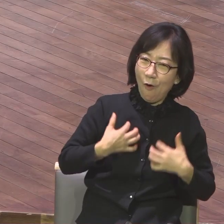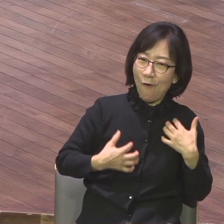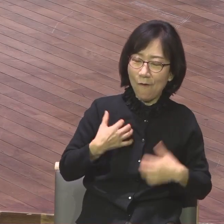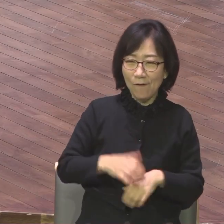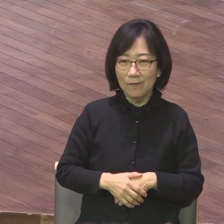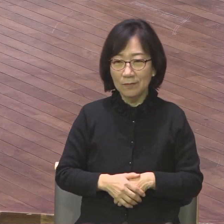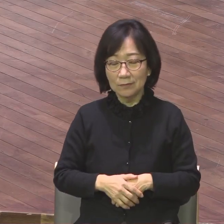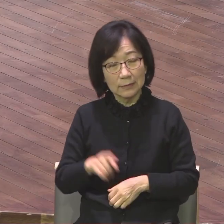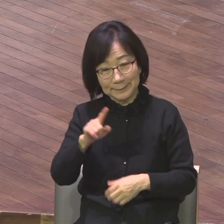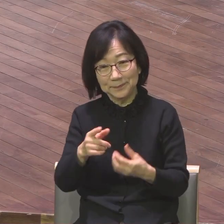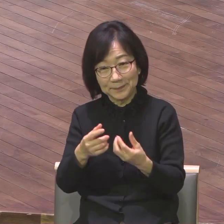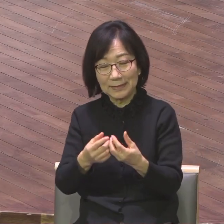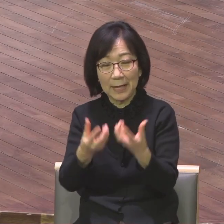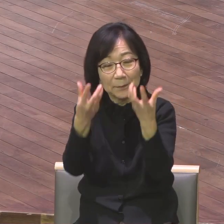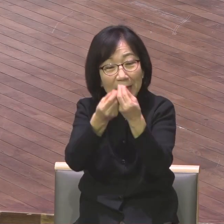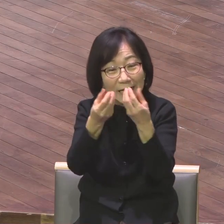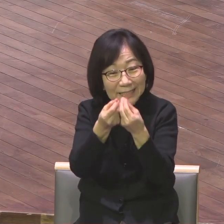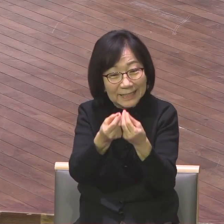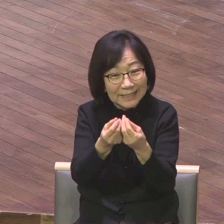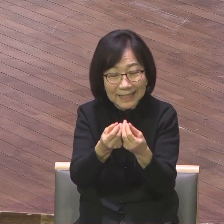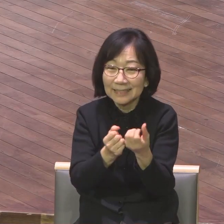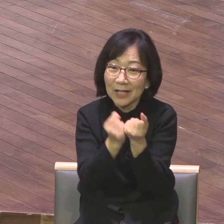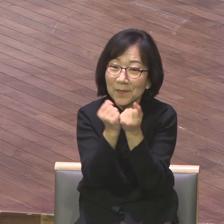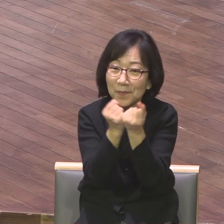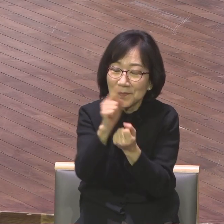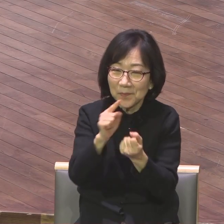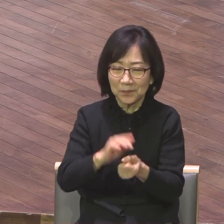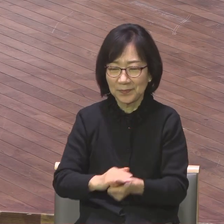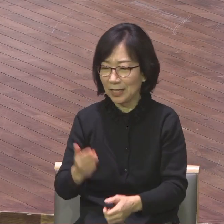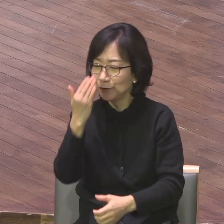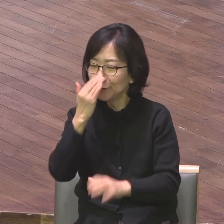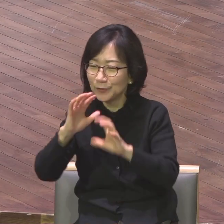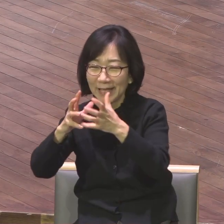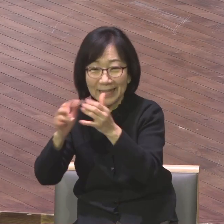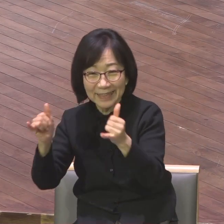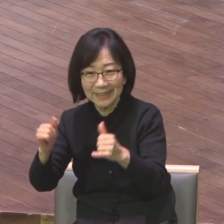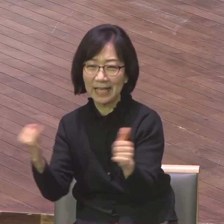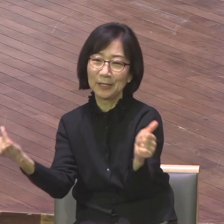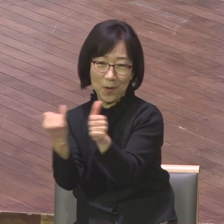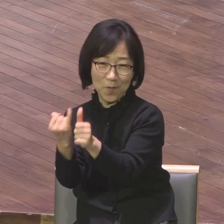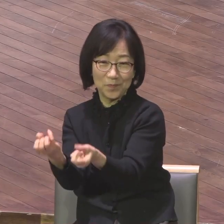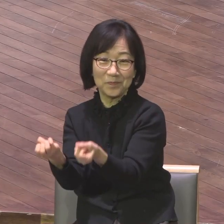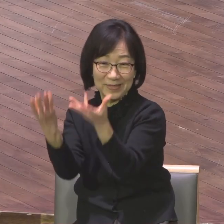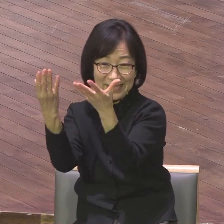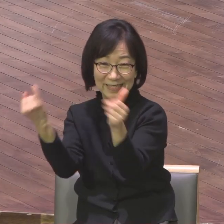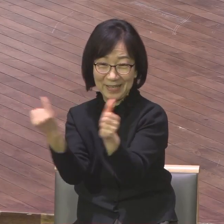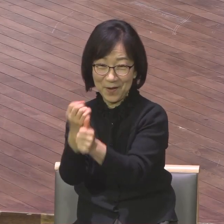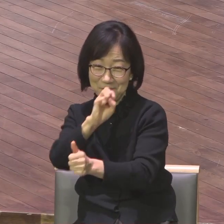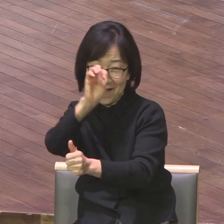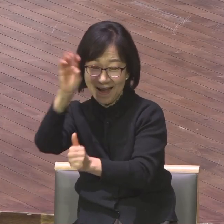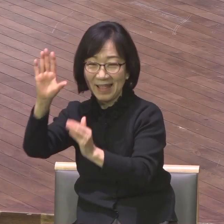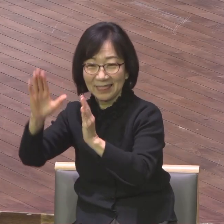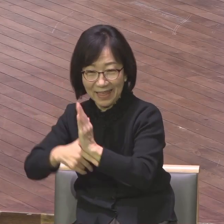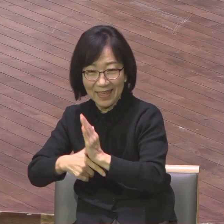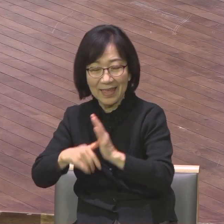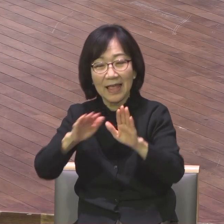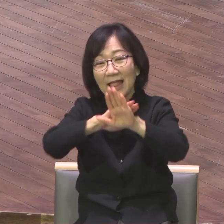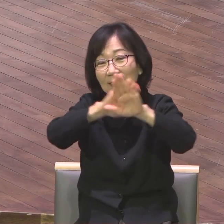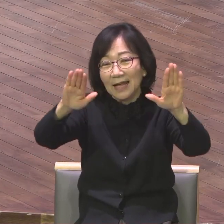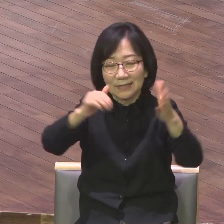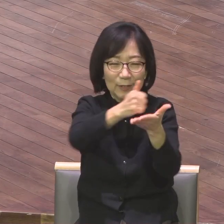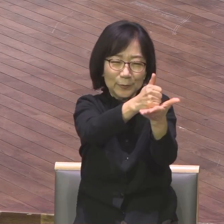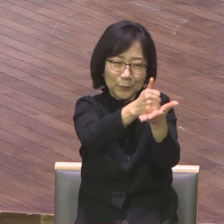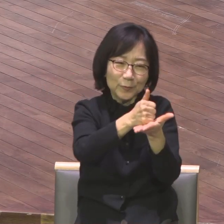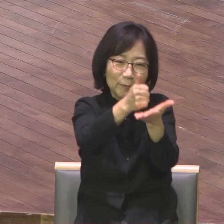해서 표현을 합니다. 유대 관습에 따르면요, 낮에 찾아오는 결혼 하객들을 신랑